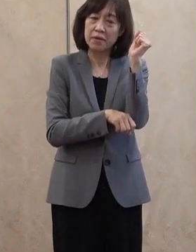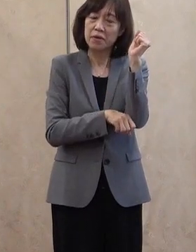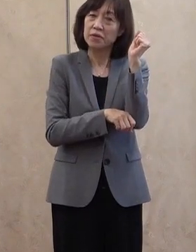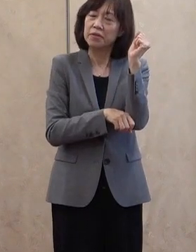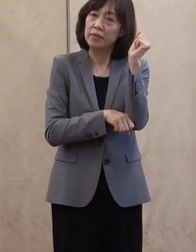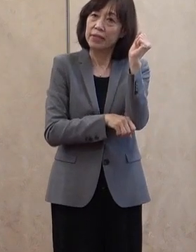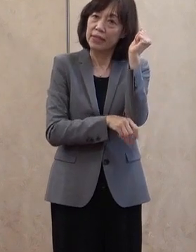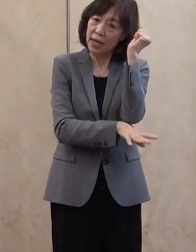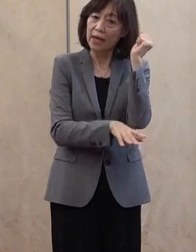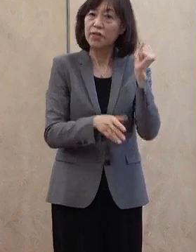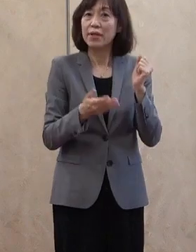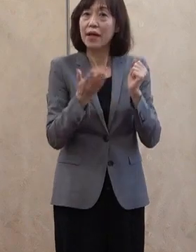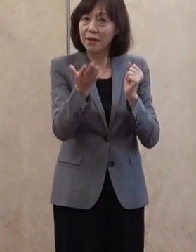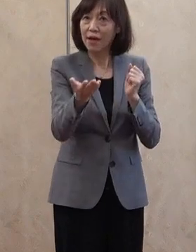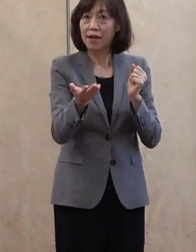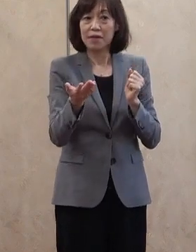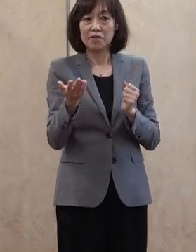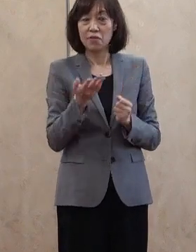思われてないんでしょうか。